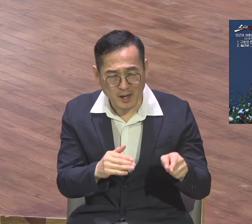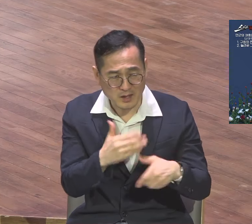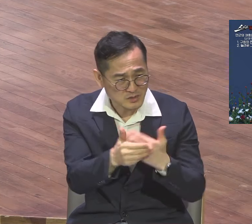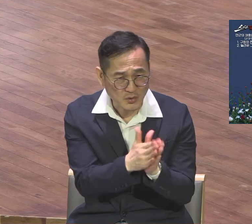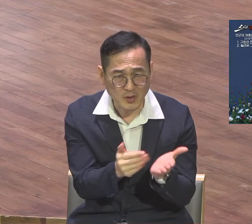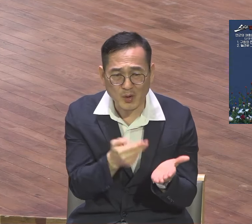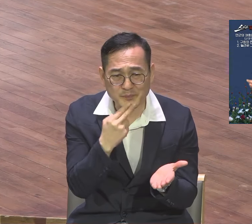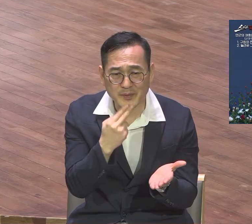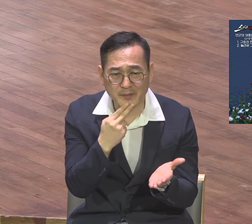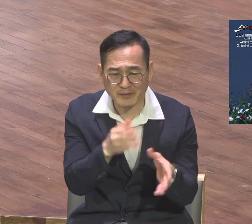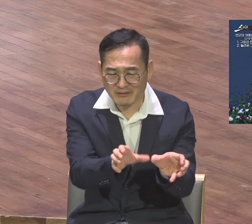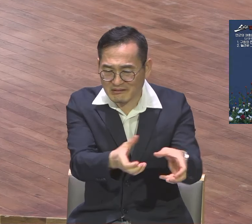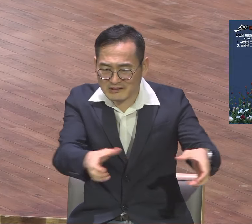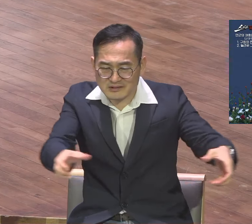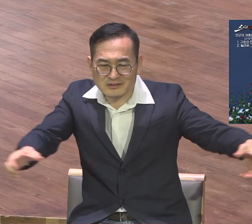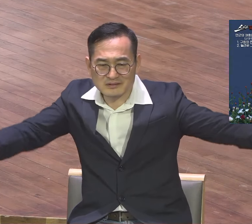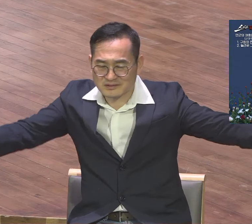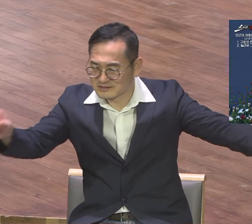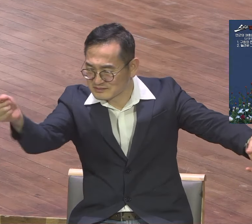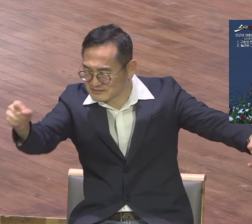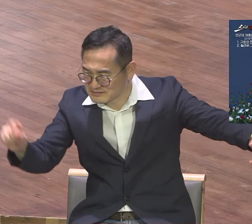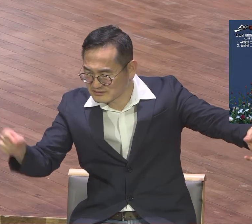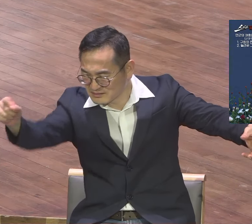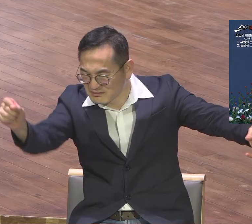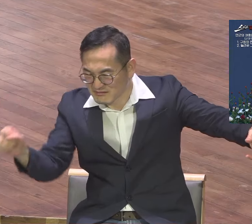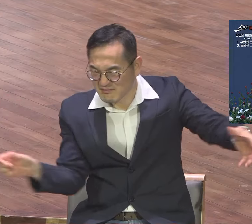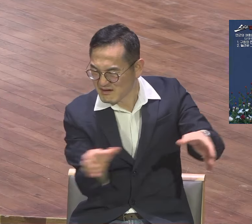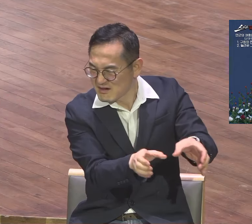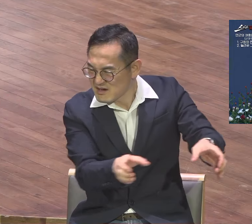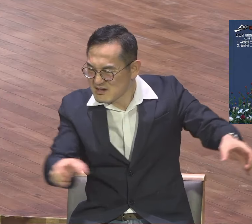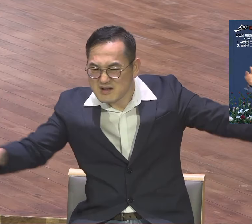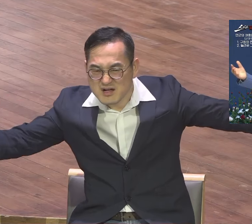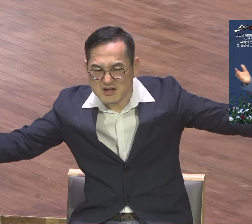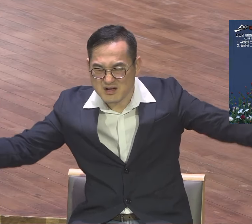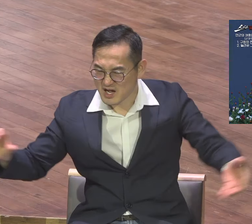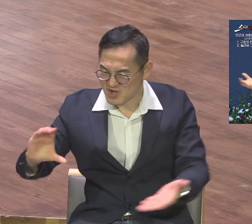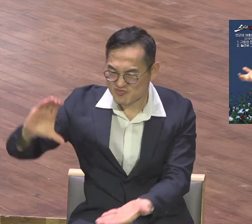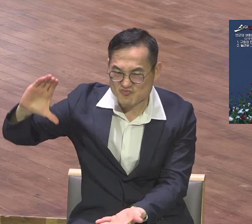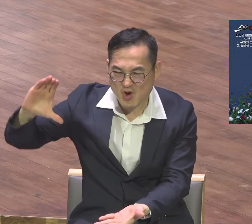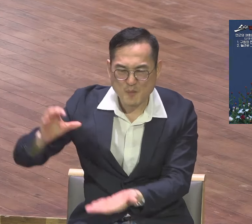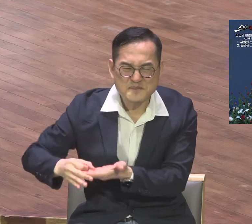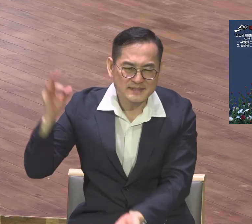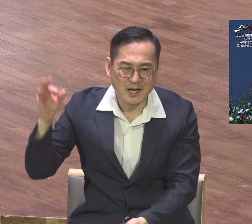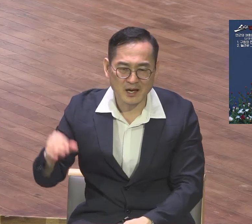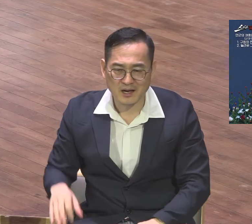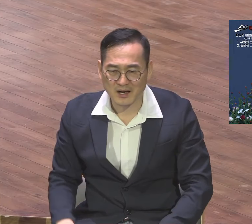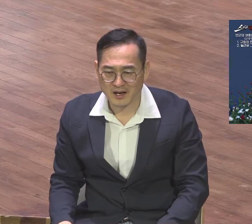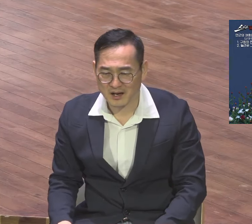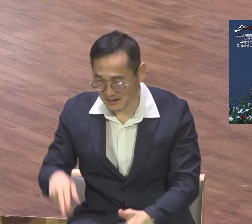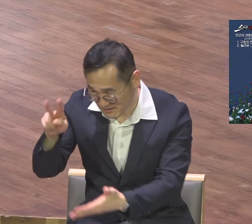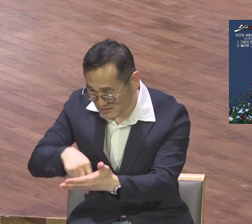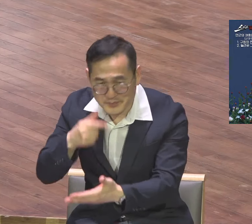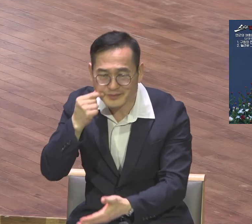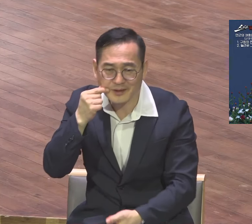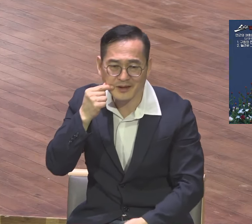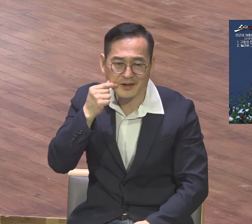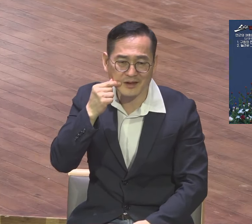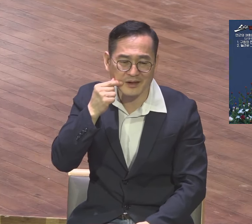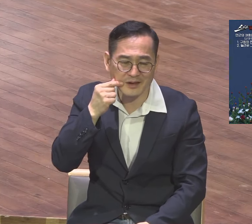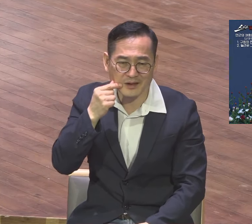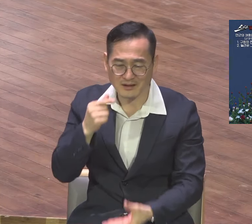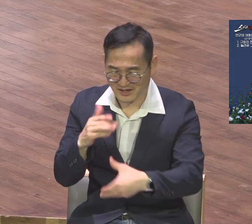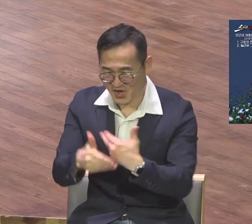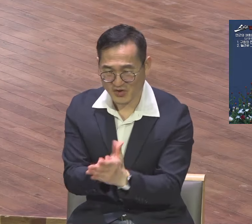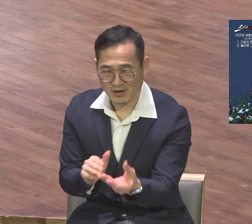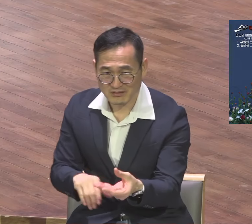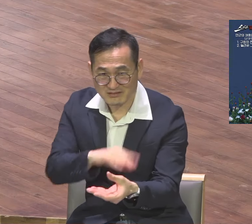성경이 얼마나 비싼데 그거 두루마 하나가 어마어마 비싼 게 막 뭐 사지도 못해 보지도 못해. 우리는 지금 하나 가지고